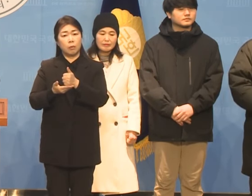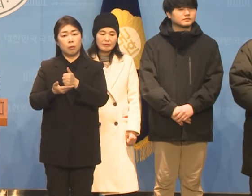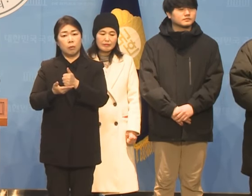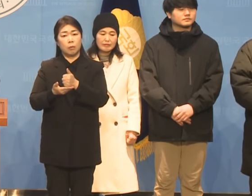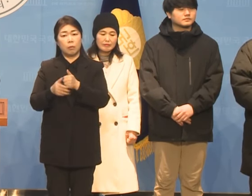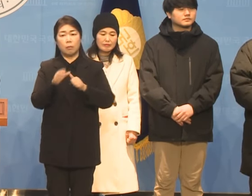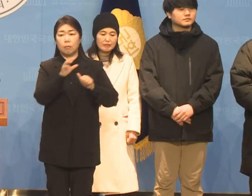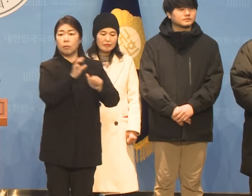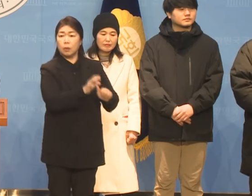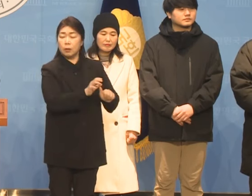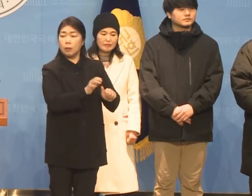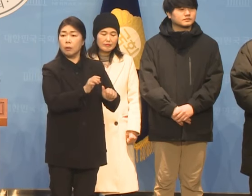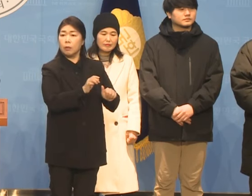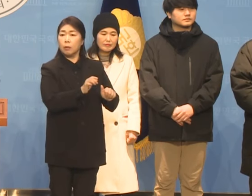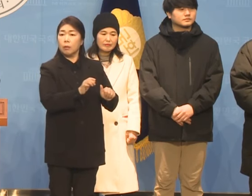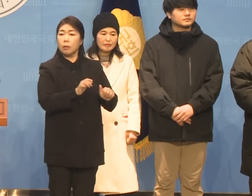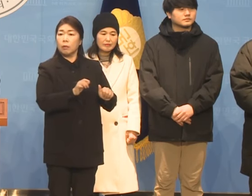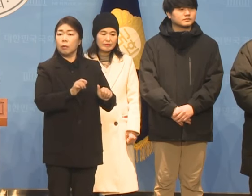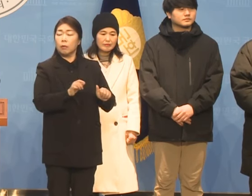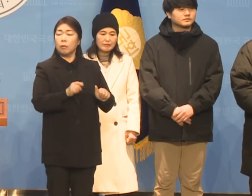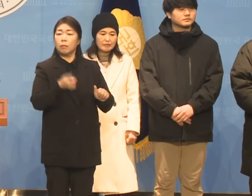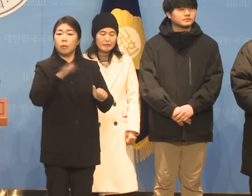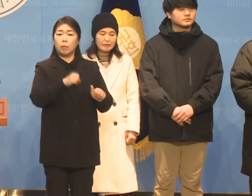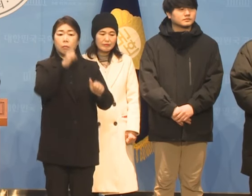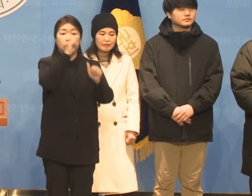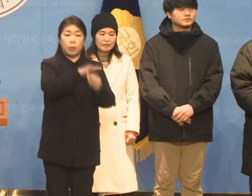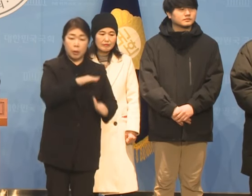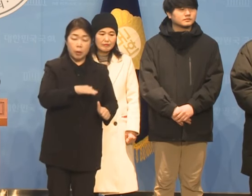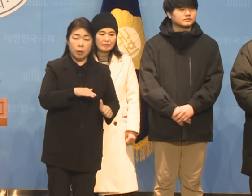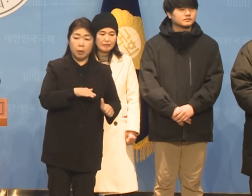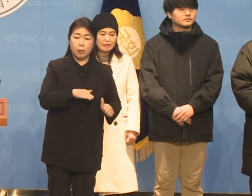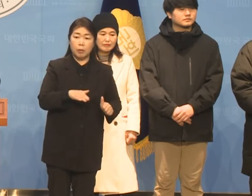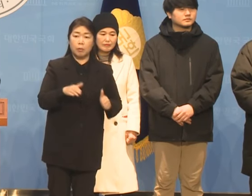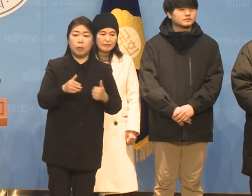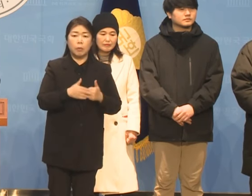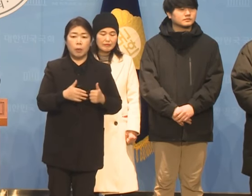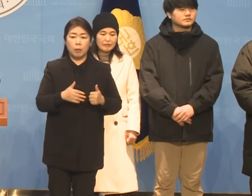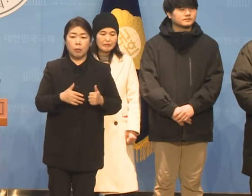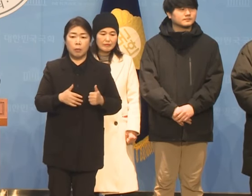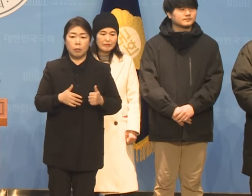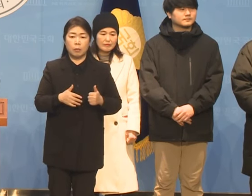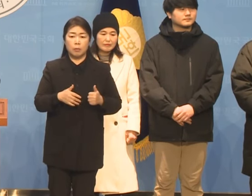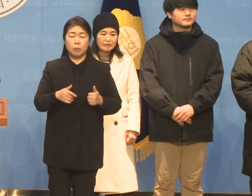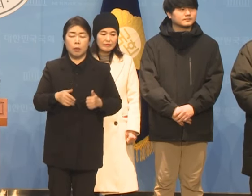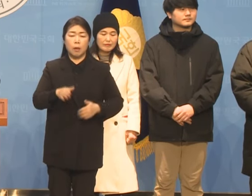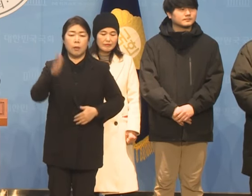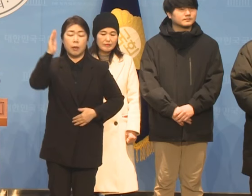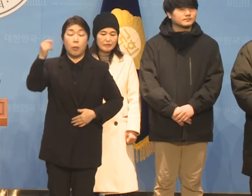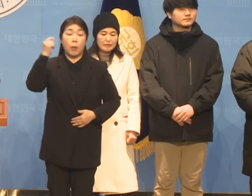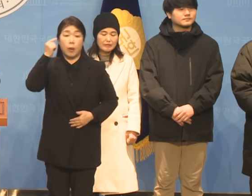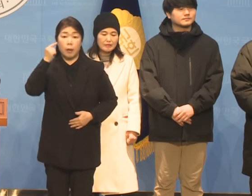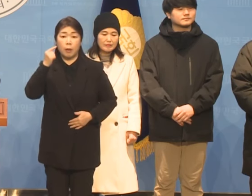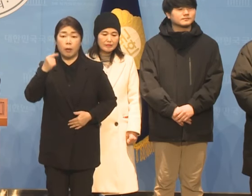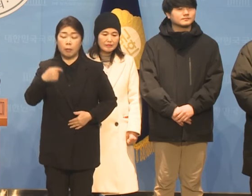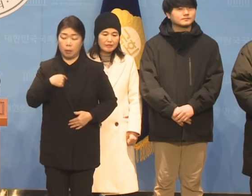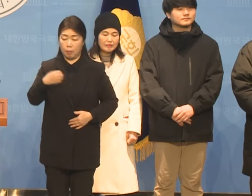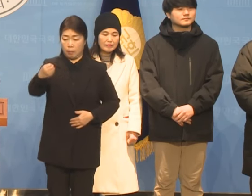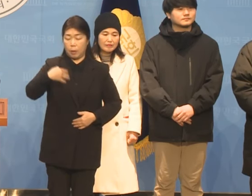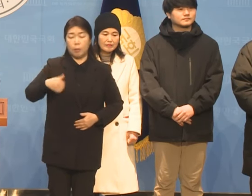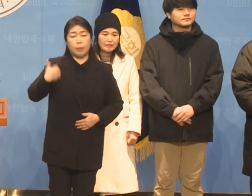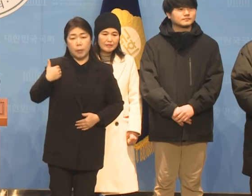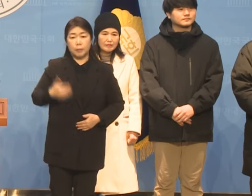배제 탈락하고서 무슨 할 말이 있냐고 의문을 가질 수도 있습니다. 그렇습니다.